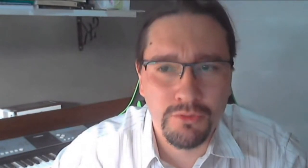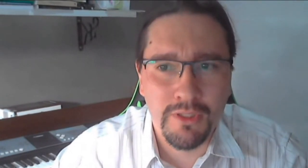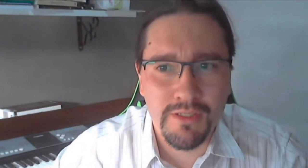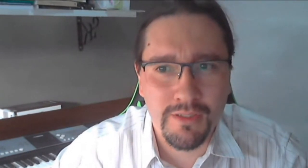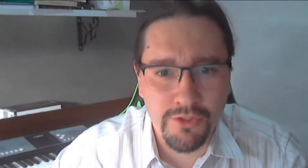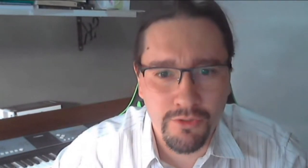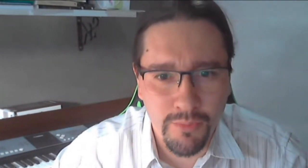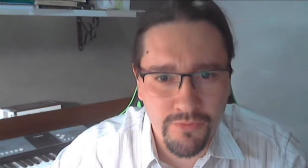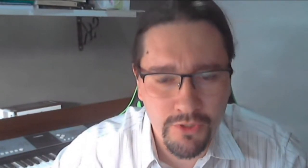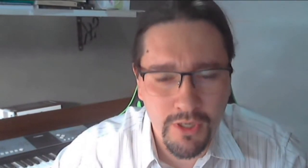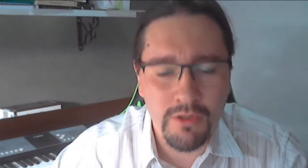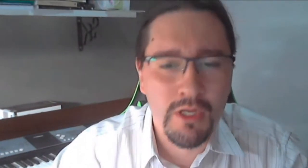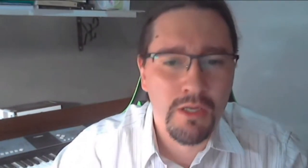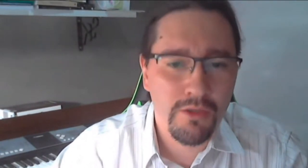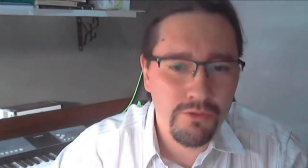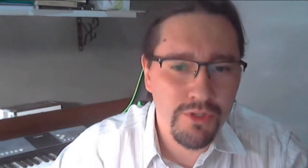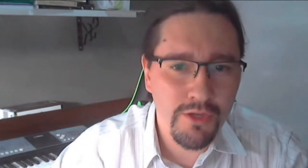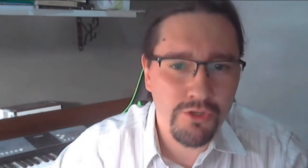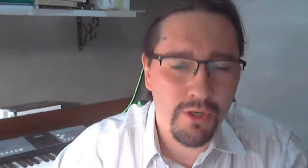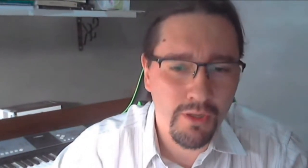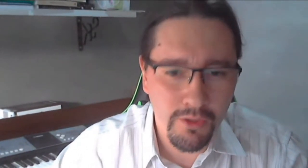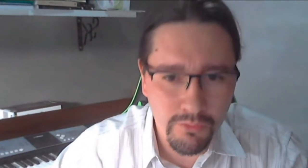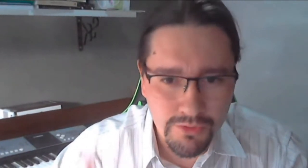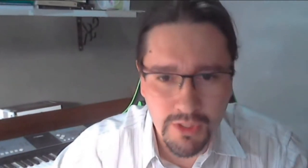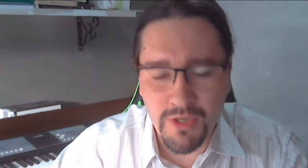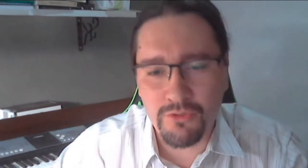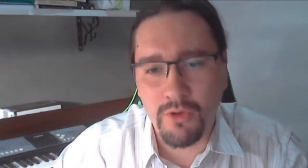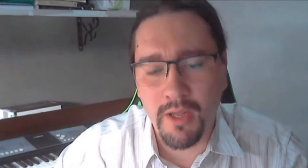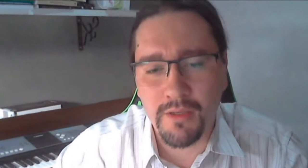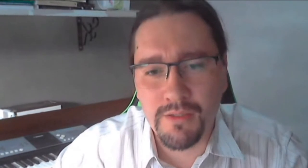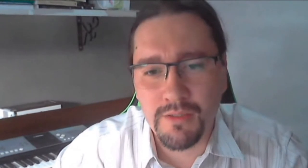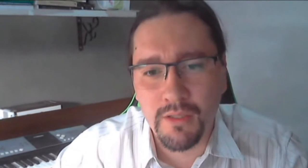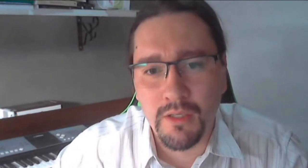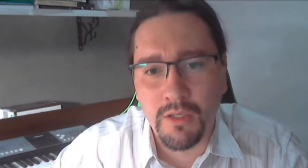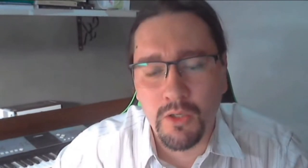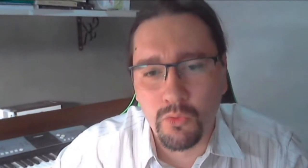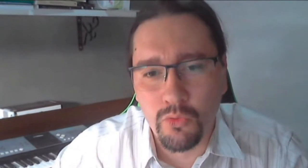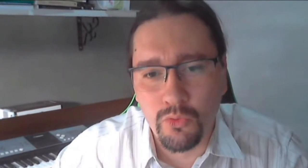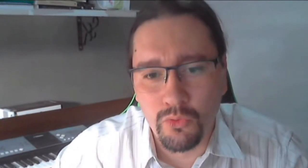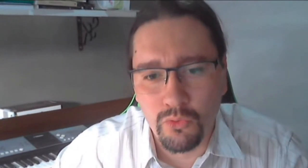de ajuda nessa trajetória profissional, que nos deixem, né, eu e os demais colegas